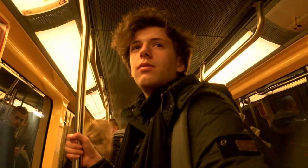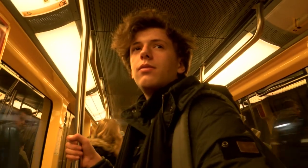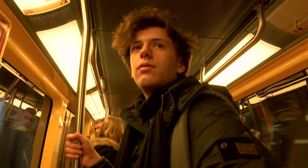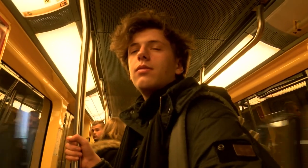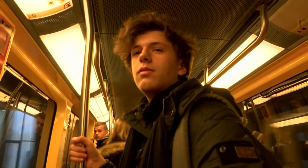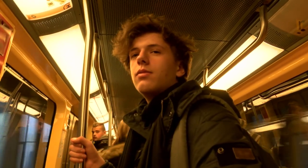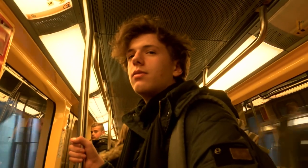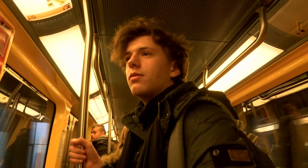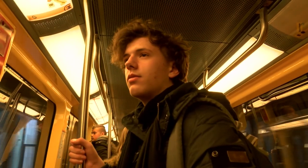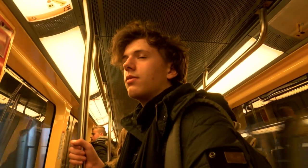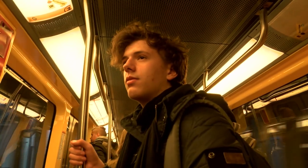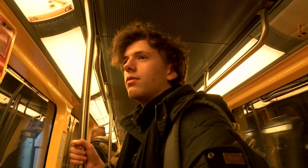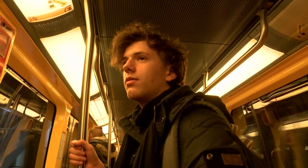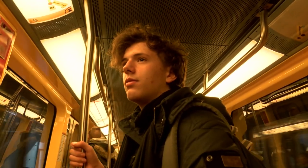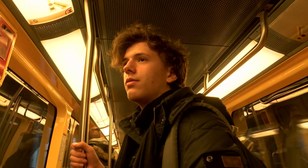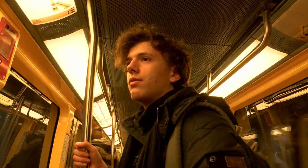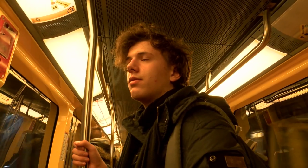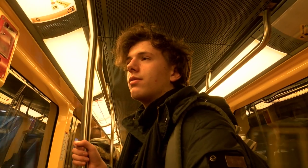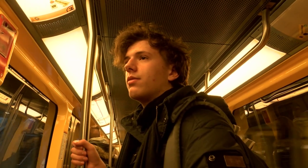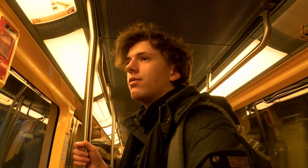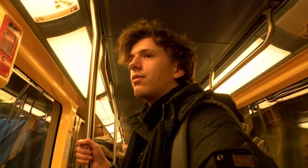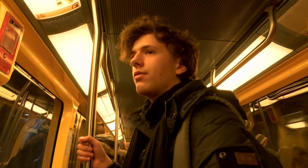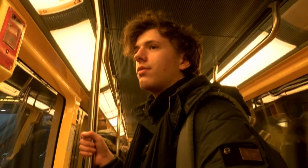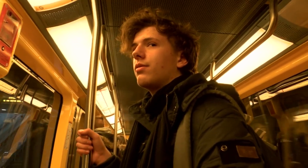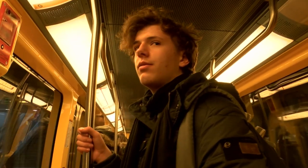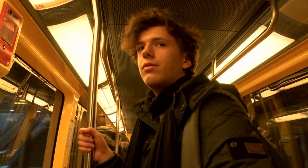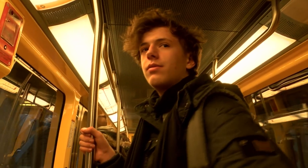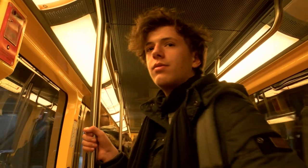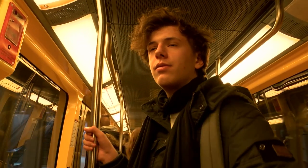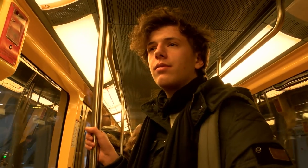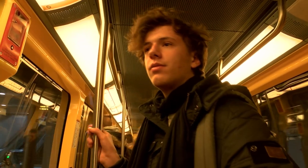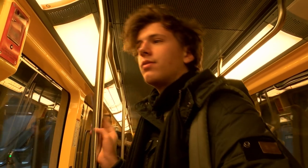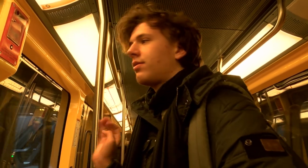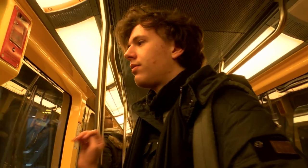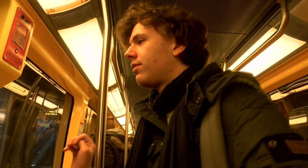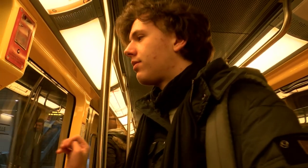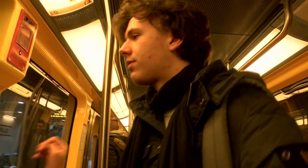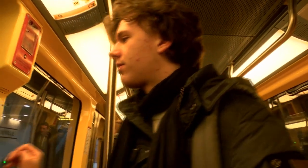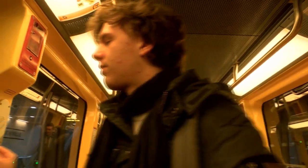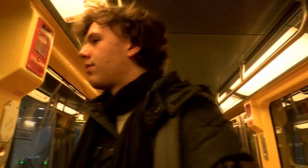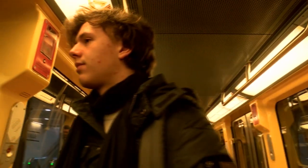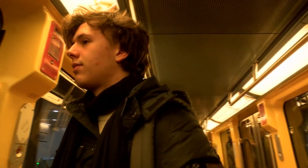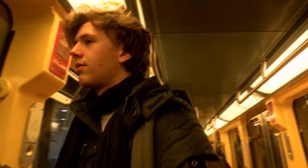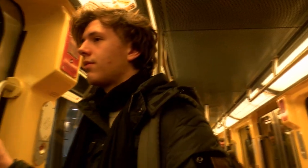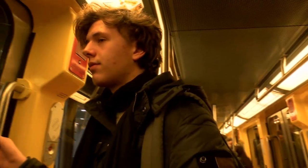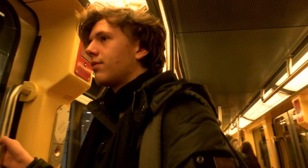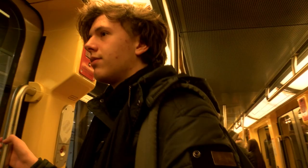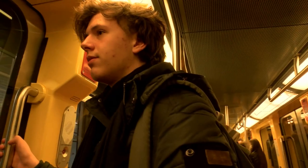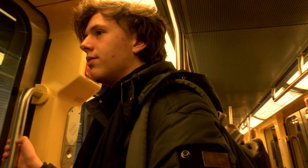Station Ramonville, Station Terminus. Tous les passagers sont invités à quitter la rame. Est-ce que'est terminé ? Toutes les